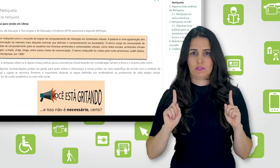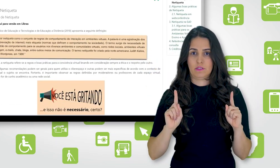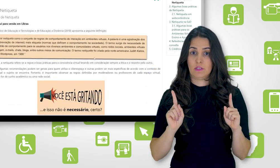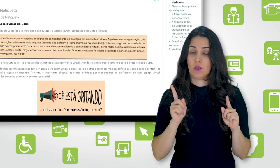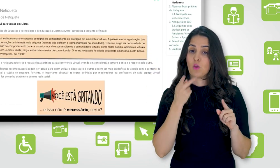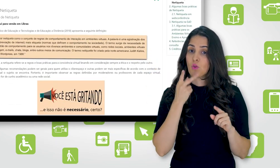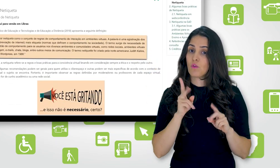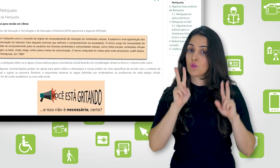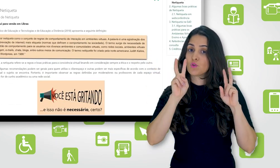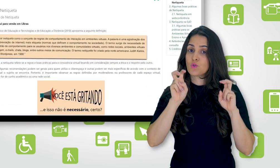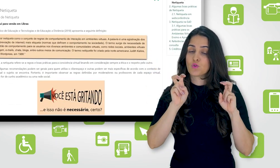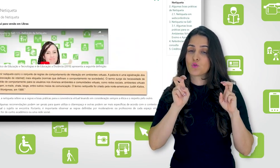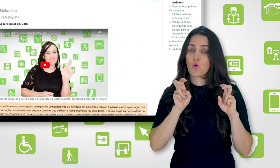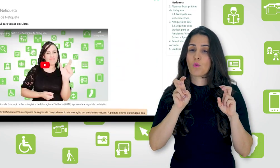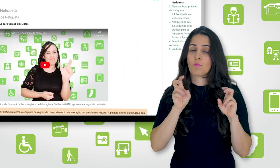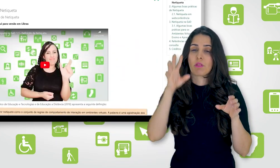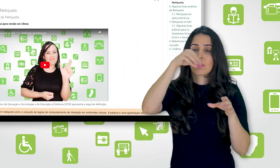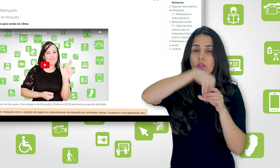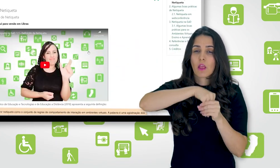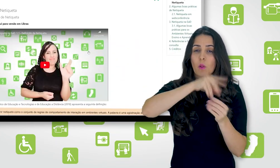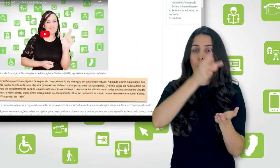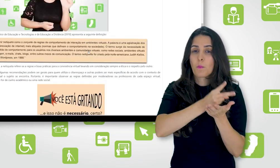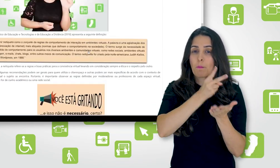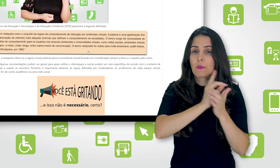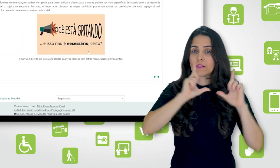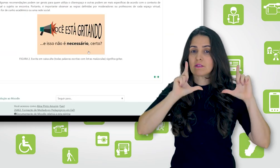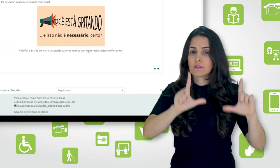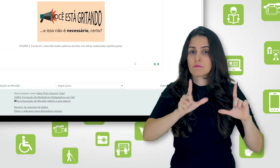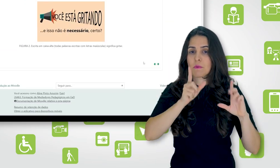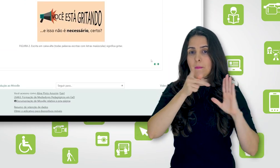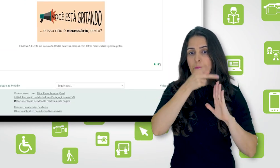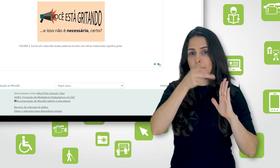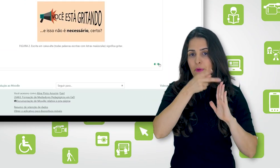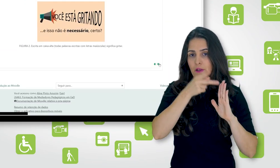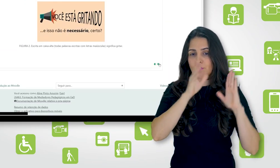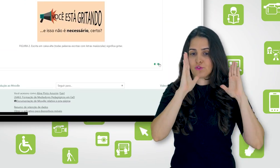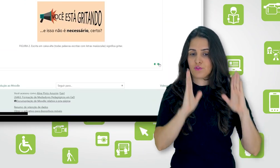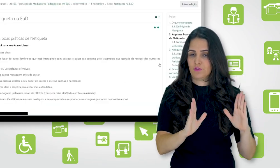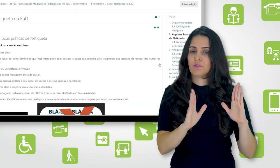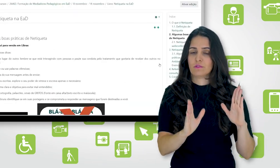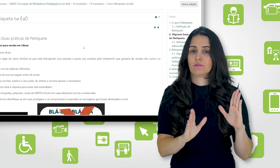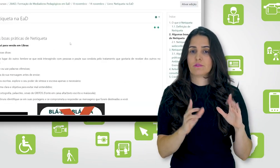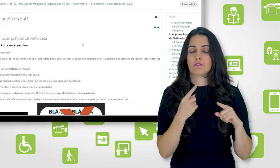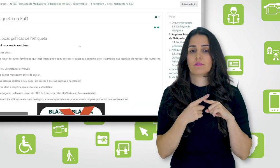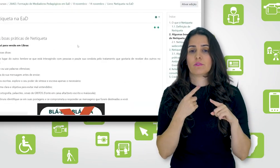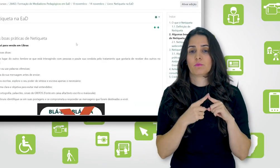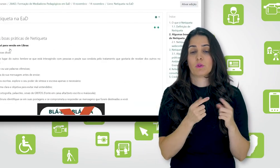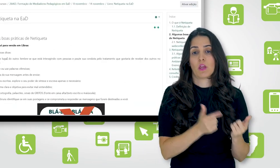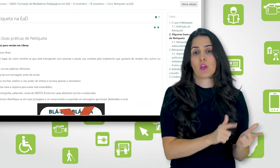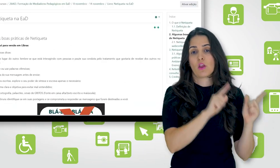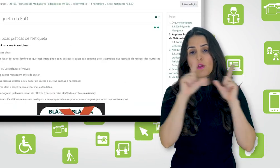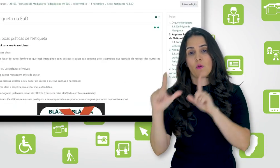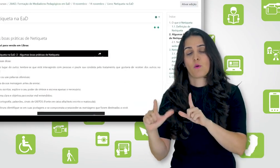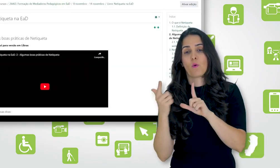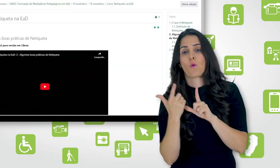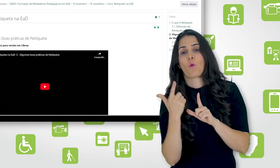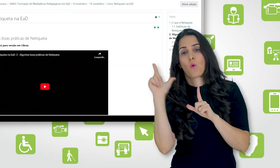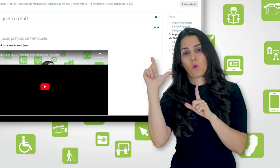aqui neste livro Eu tenho um vídeo mas aí eu tenho outra página eu mudei de página